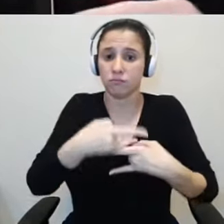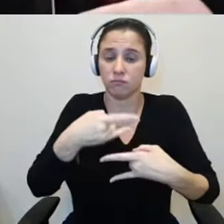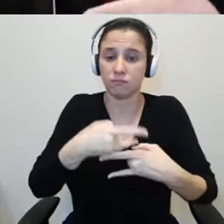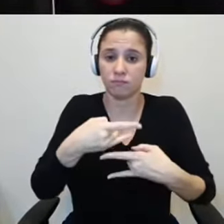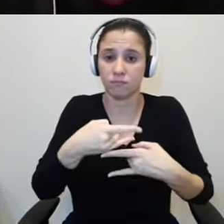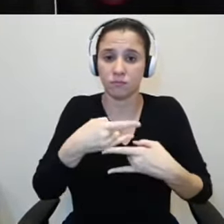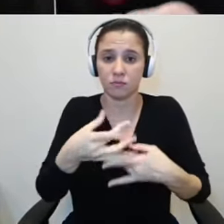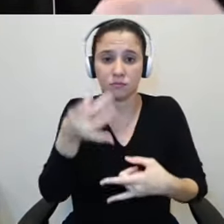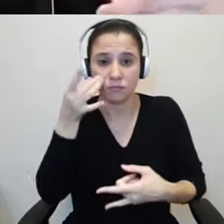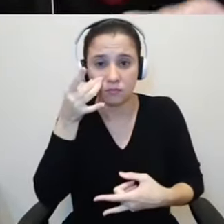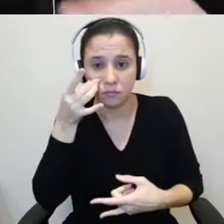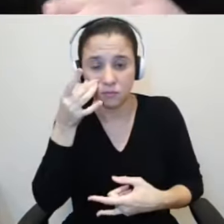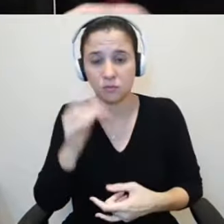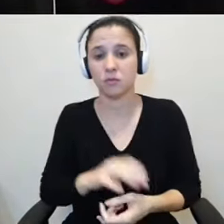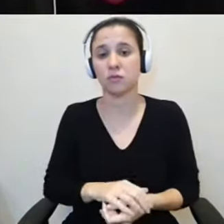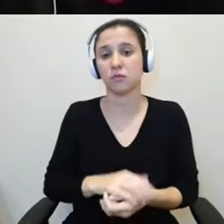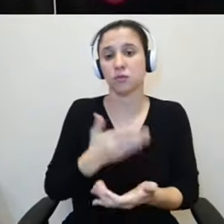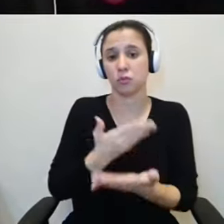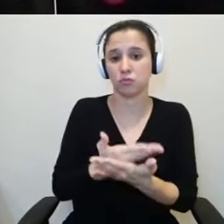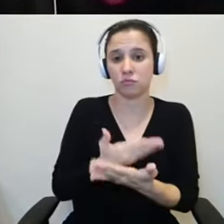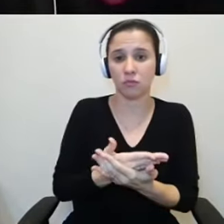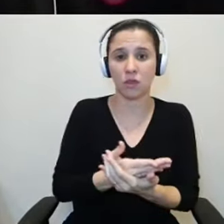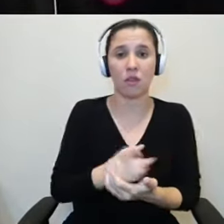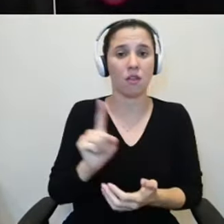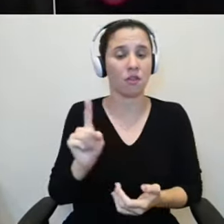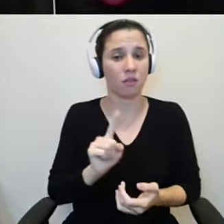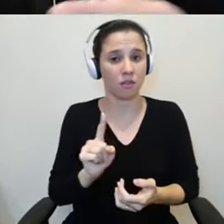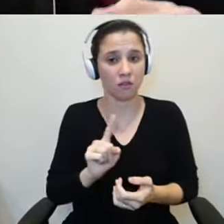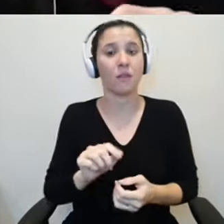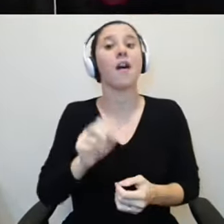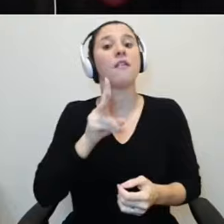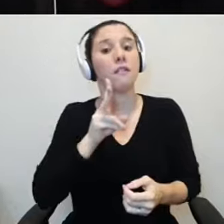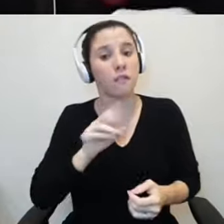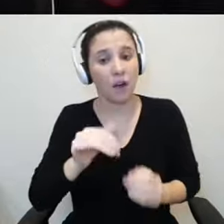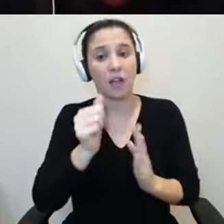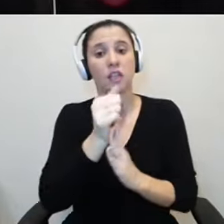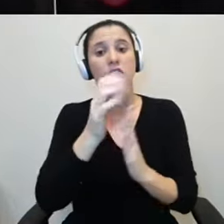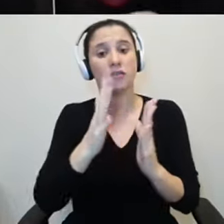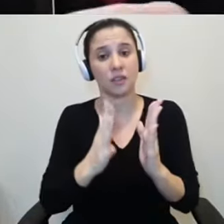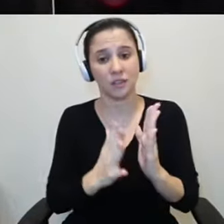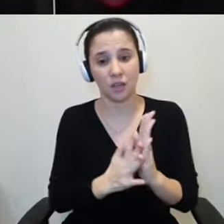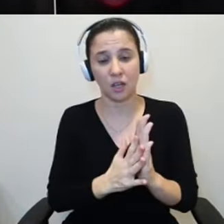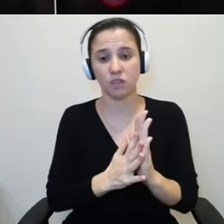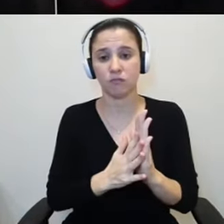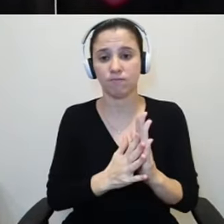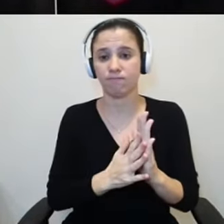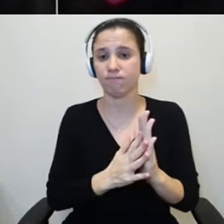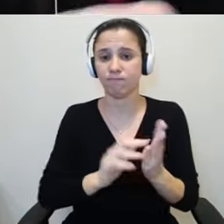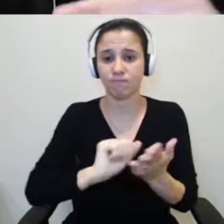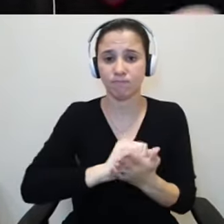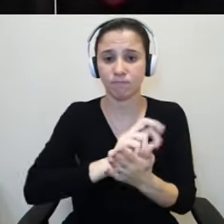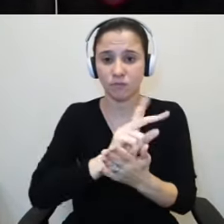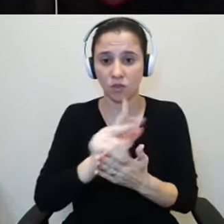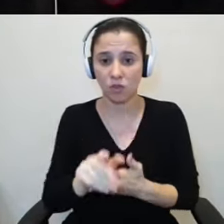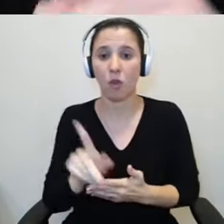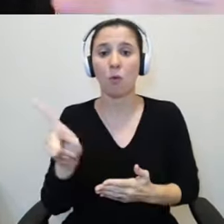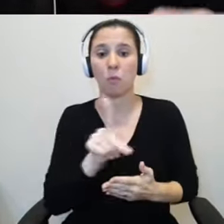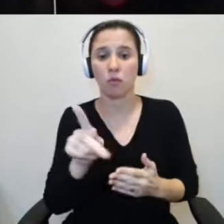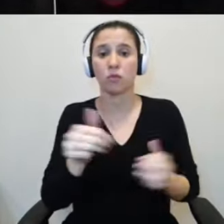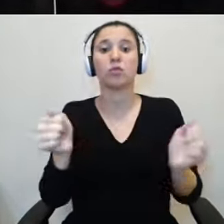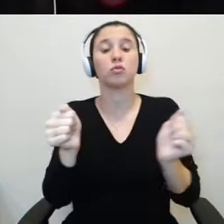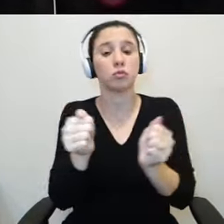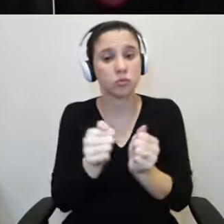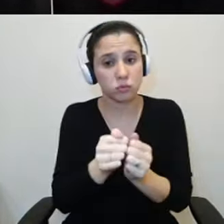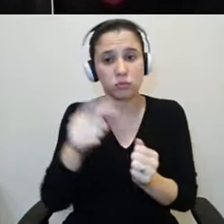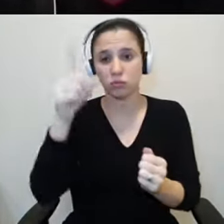gente vai ter atividades, sim, de forma síncrona, em que o professor vai estar disponível para tirar dúvida, poder até fazer a exposição